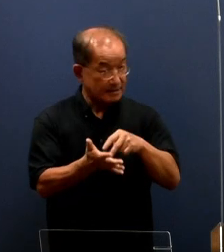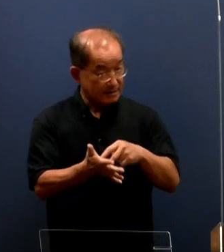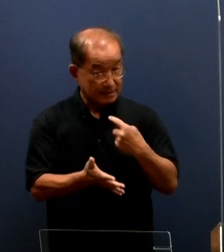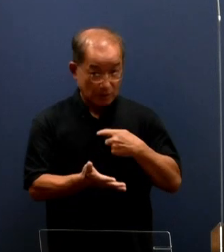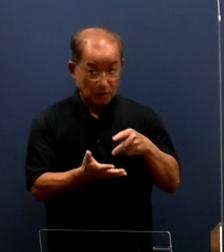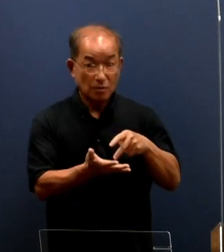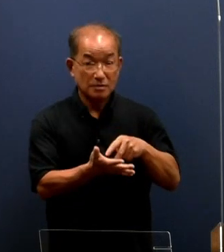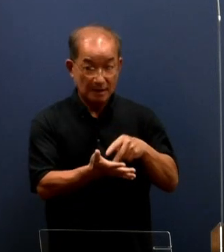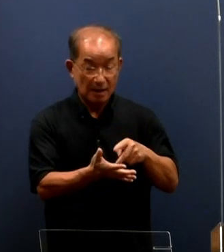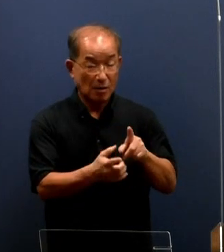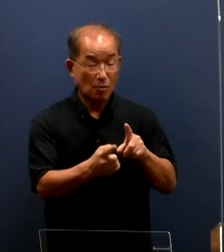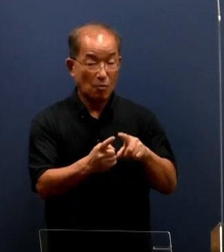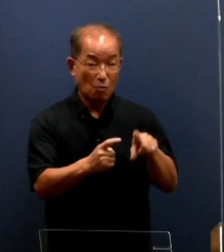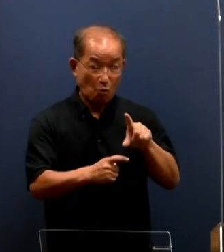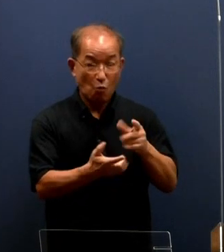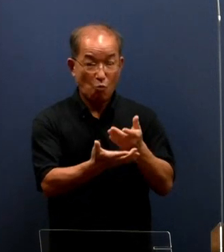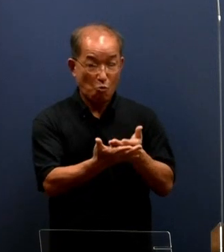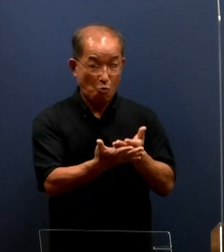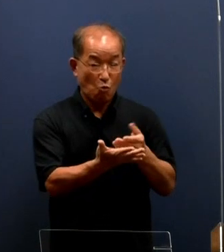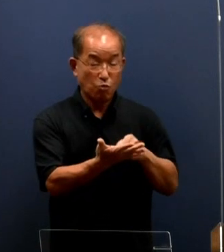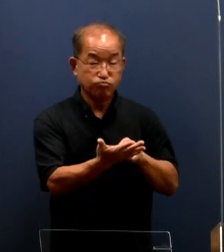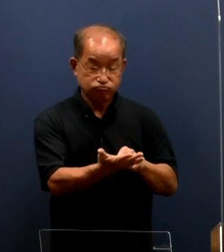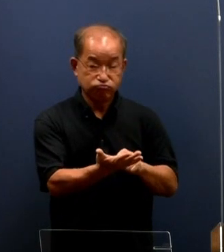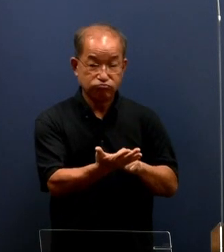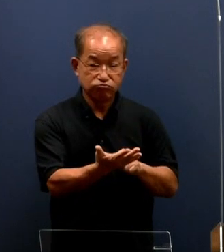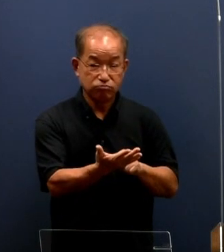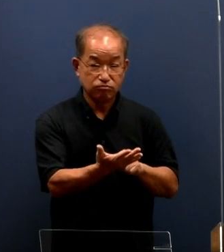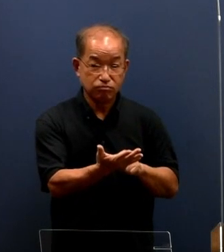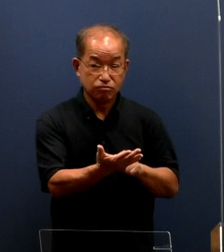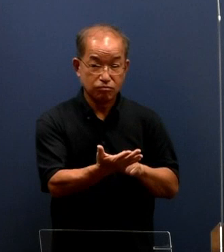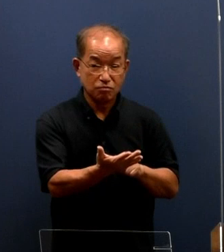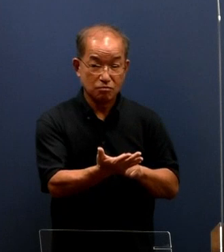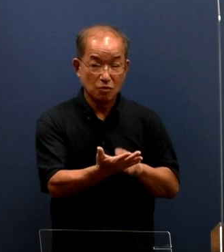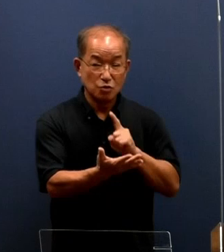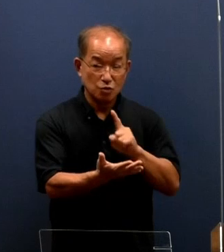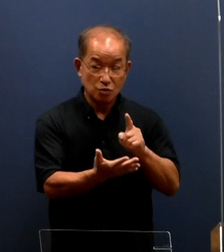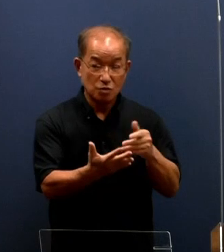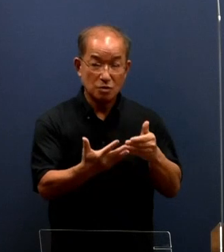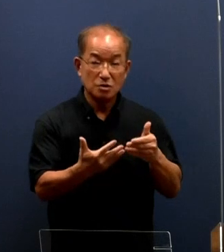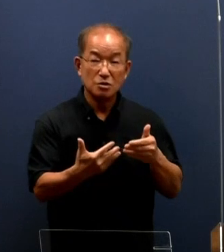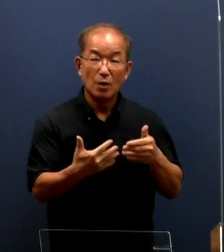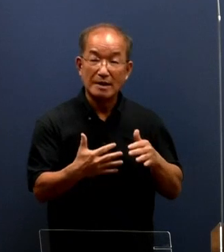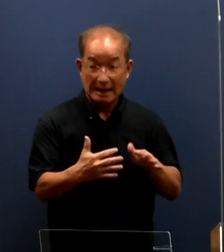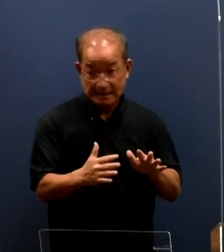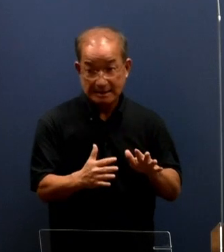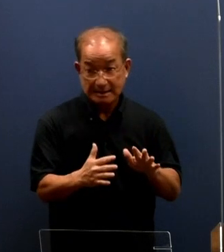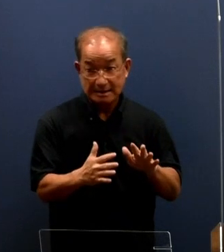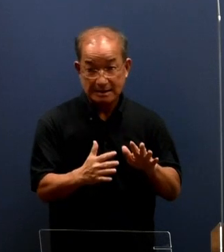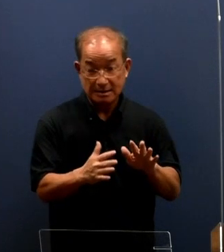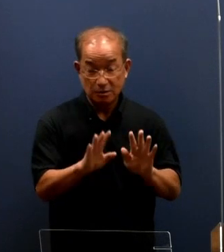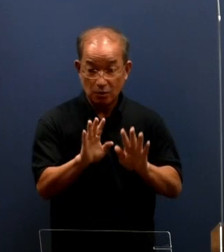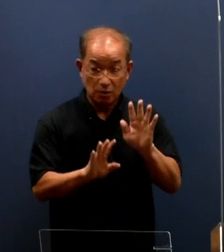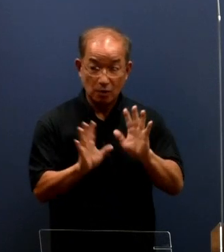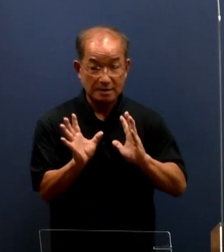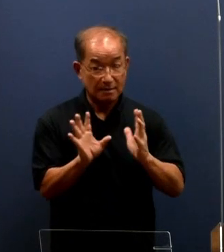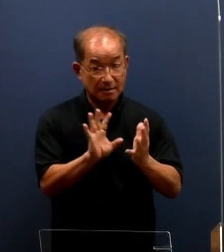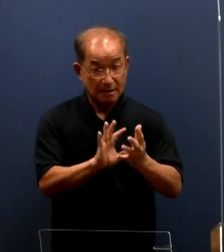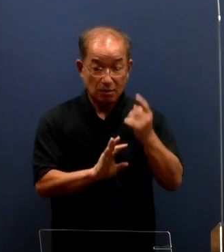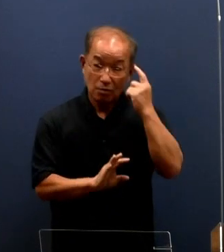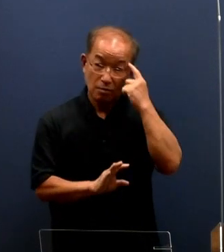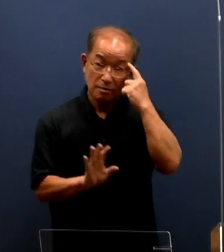こうすべき、今の姿勢じゃ困るというふうに言う必要はなんとかなくなったんじゃないかというふうに思っております